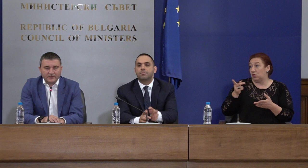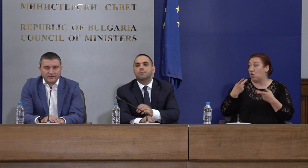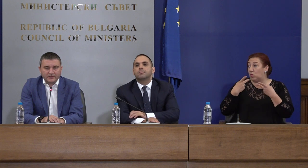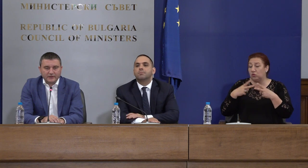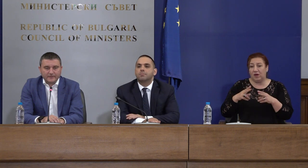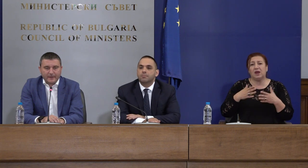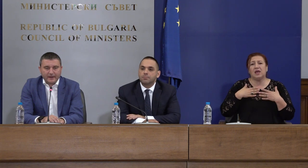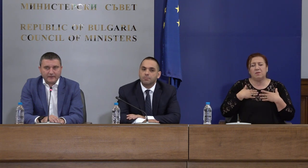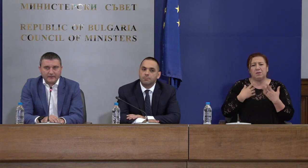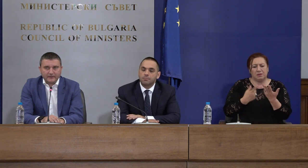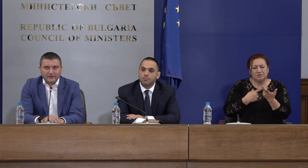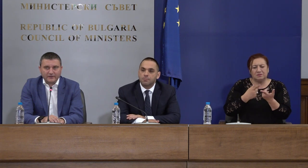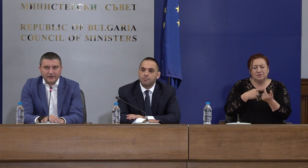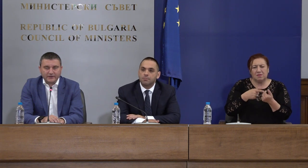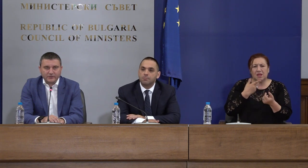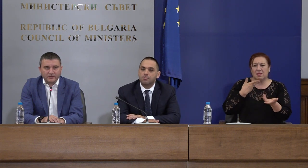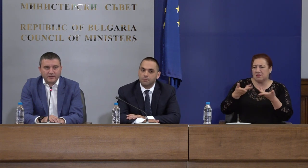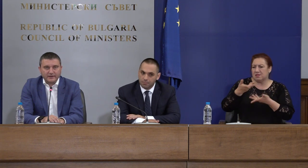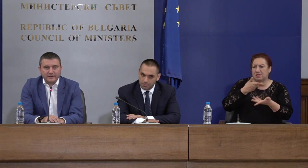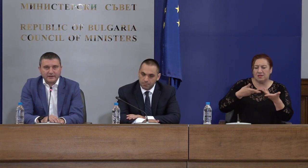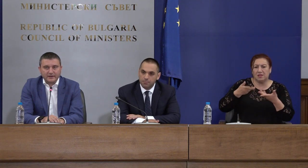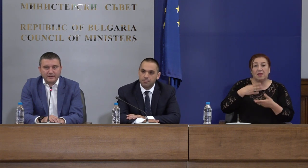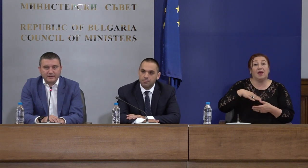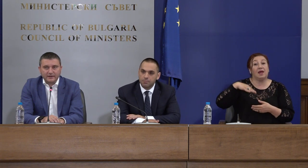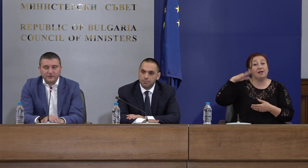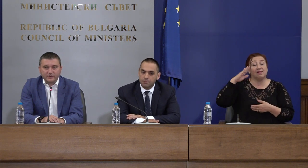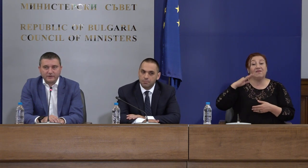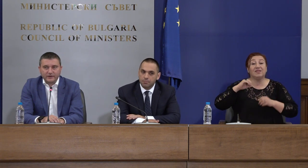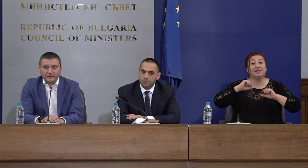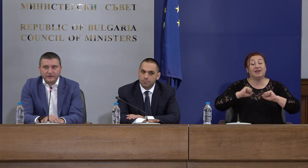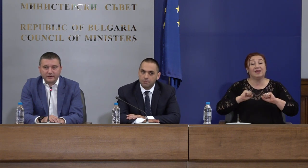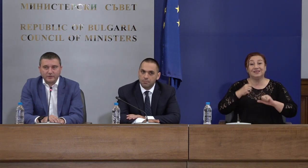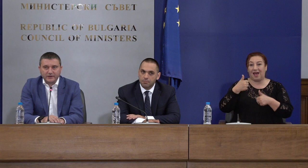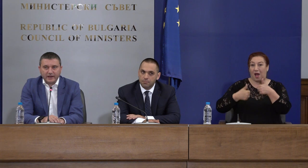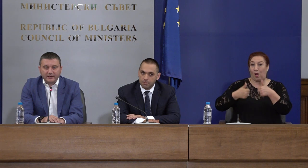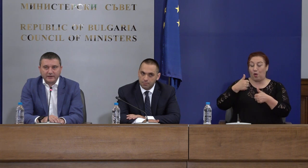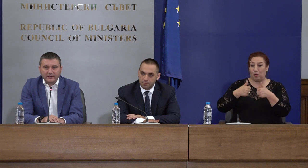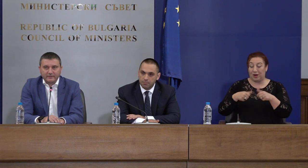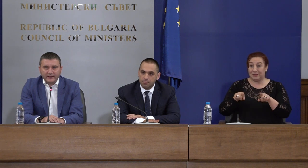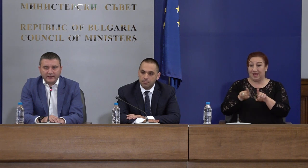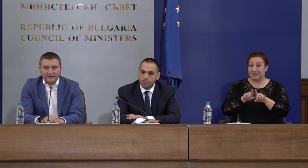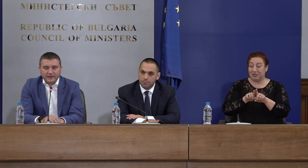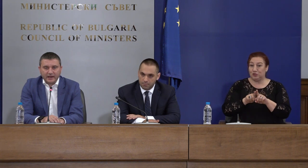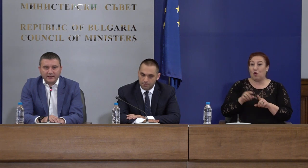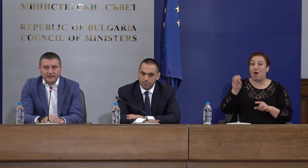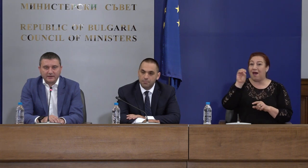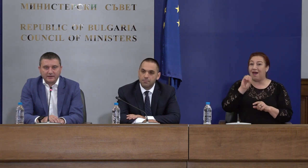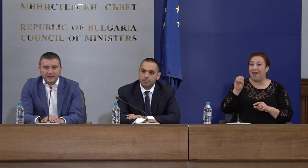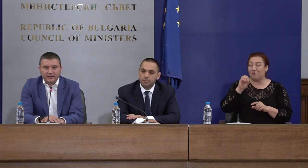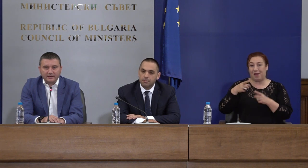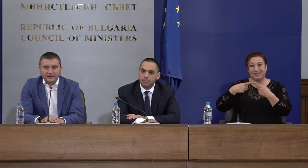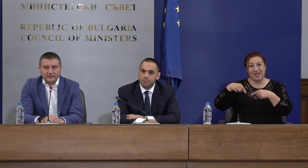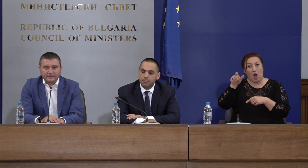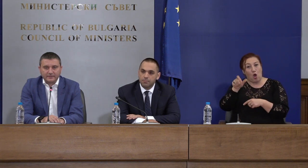разговори с главна дирекция конкуренция и лично с комисаря Маргарета Вестагер.